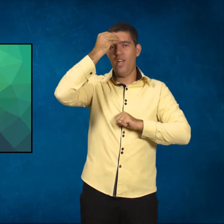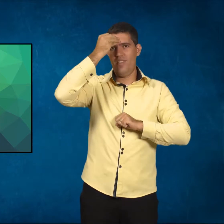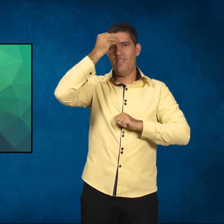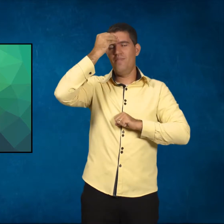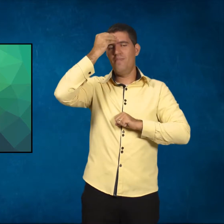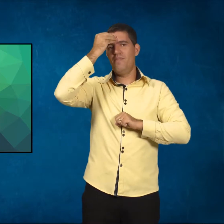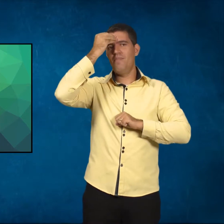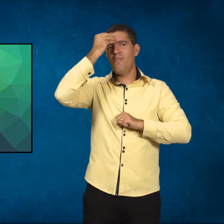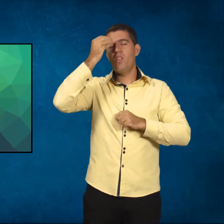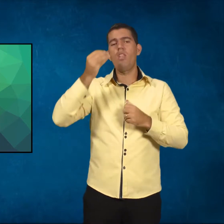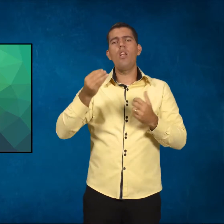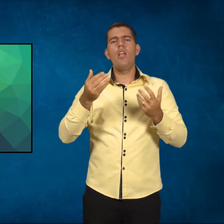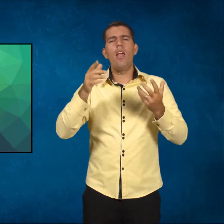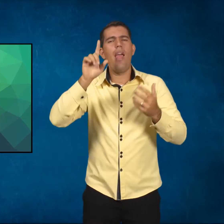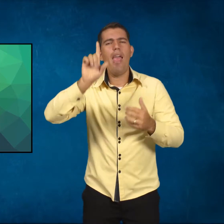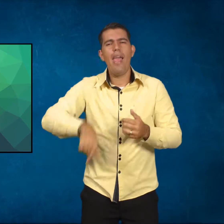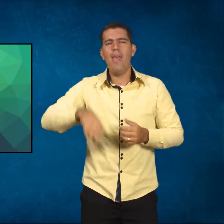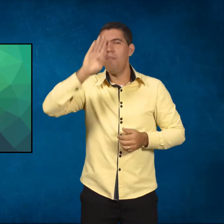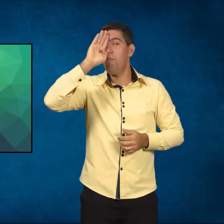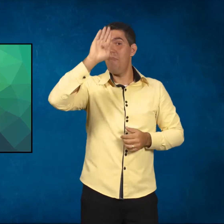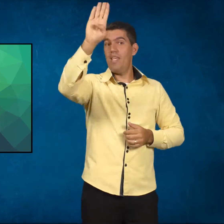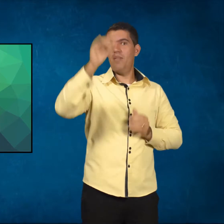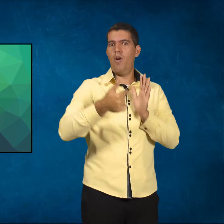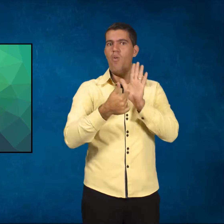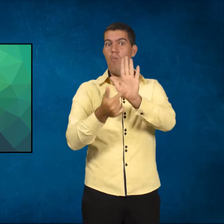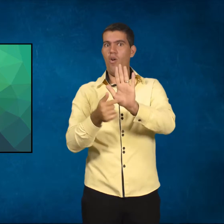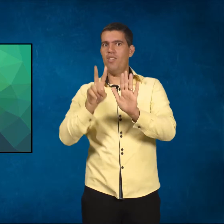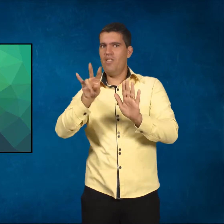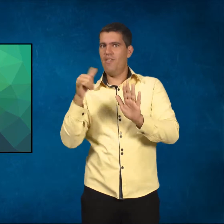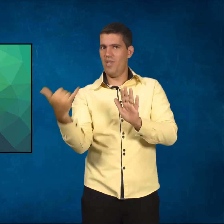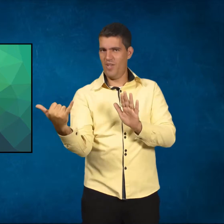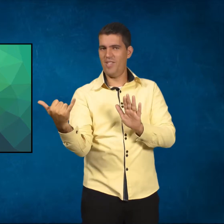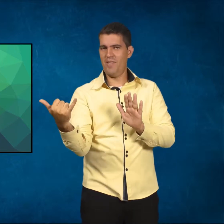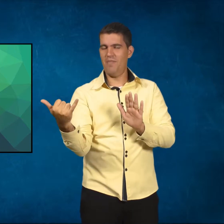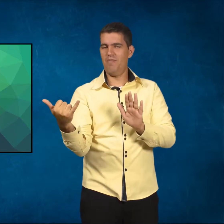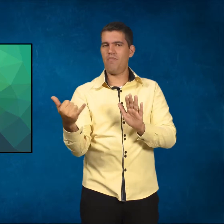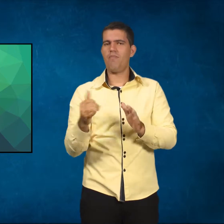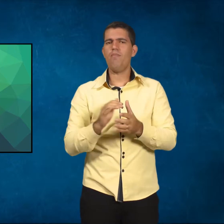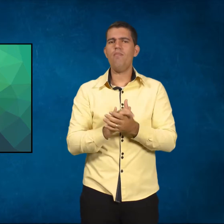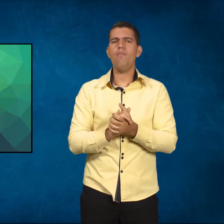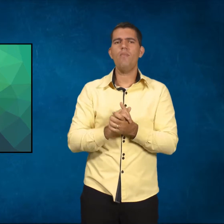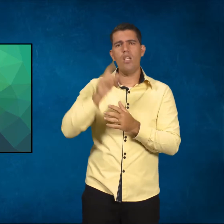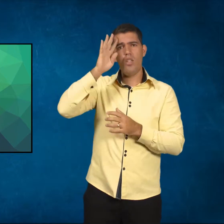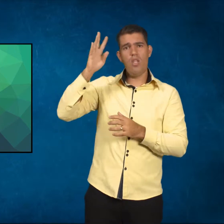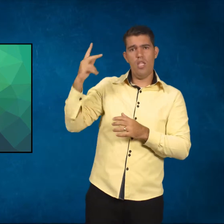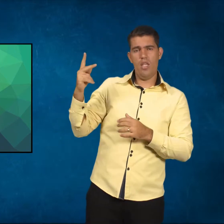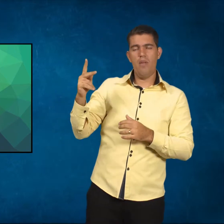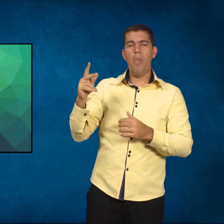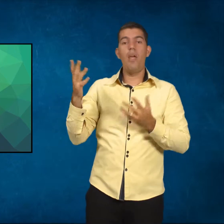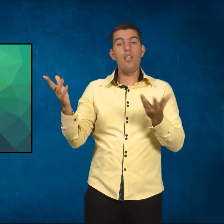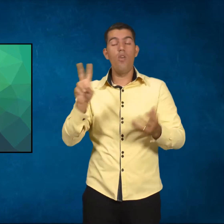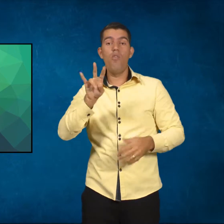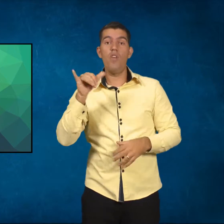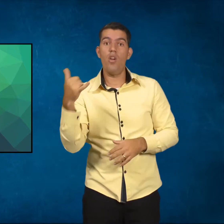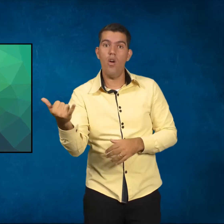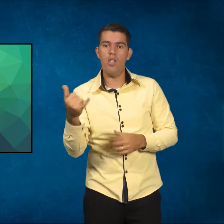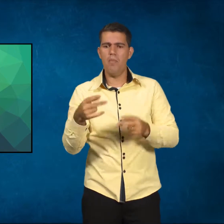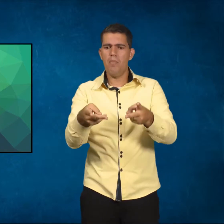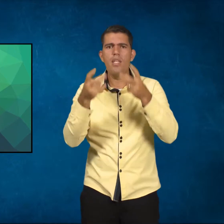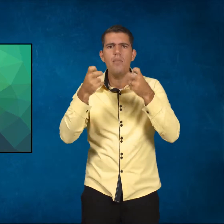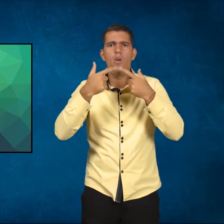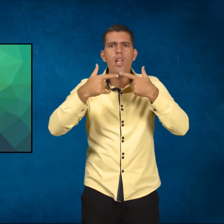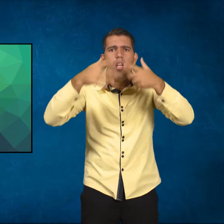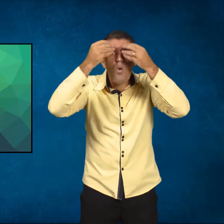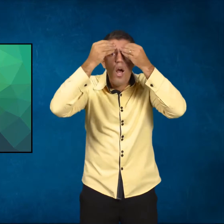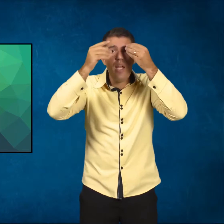é a chave da teoria de Vygotsky. Então, ele começa a perceber que a linguagem ela é um instrumento e uma ferramenta